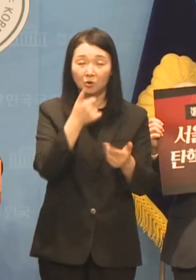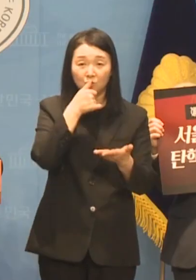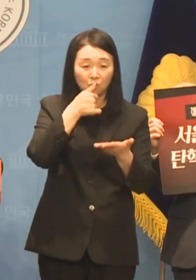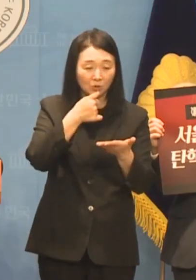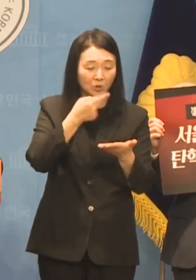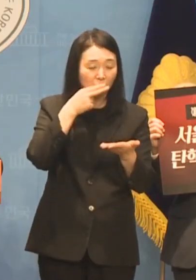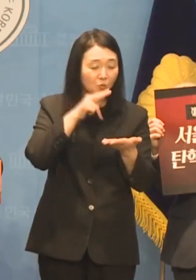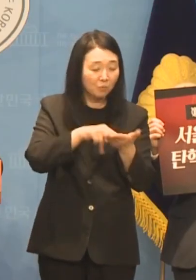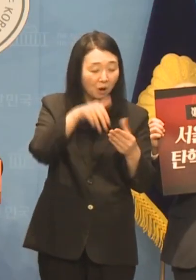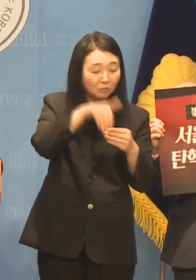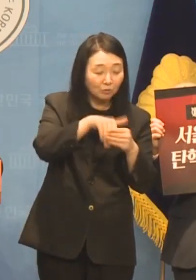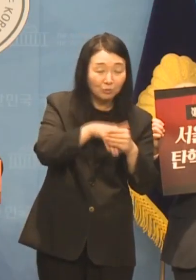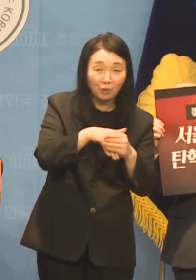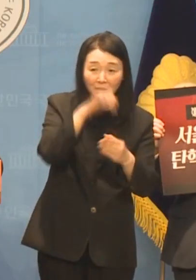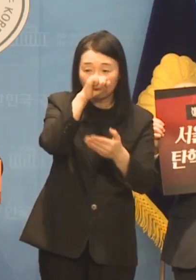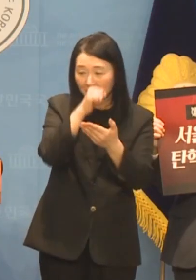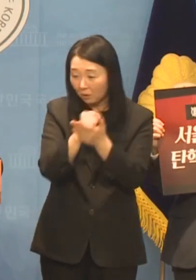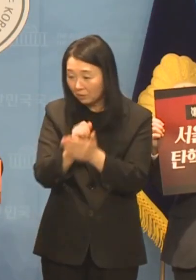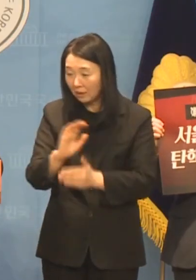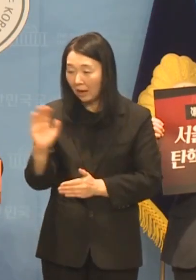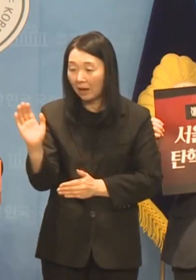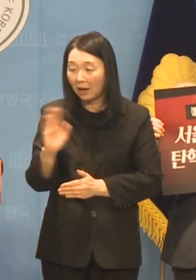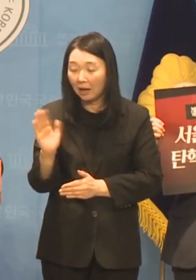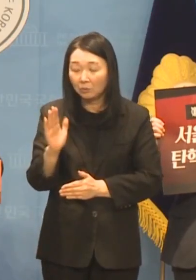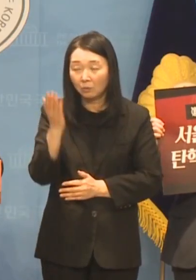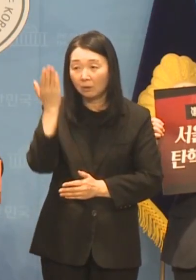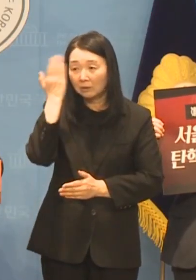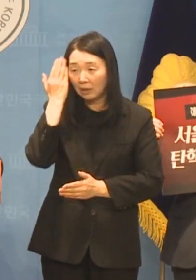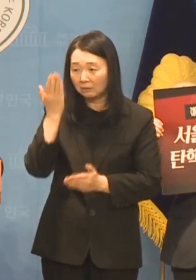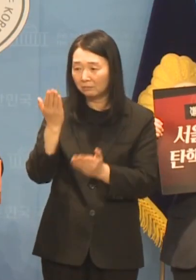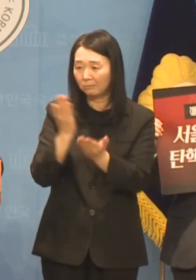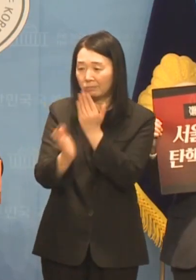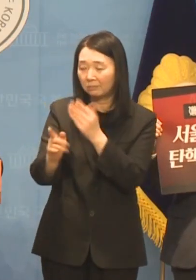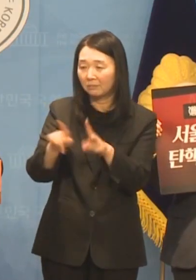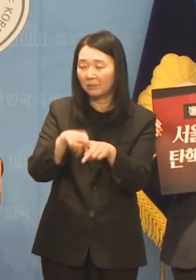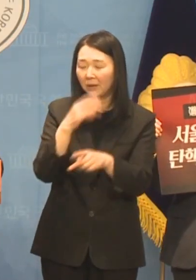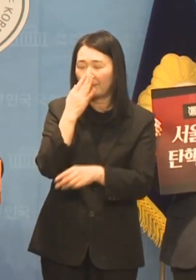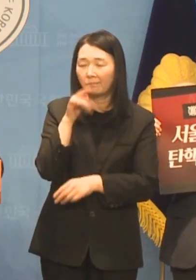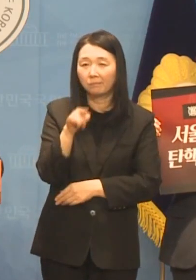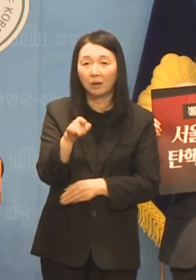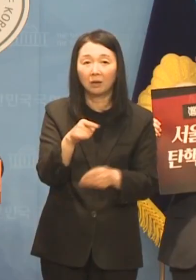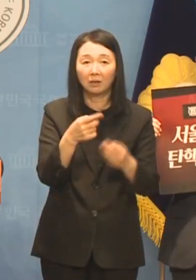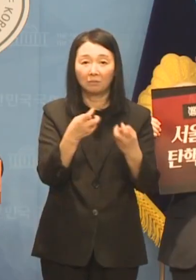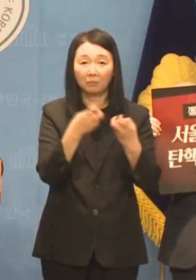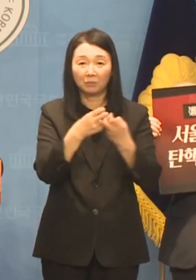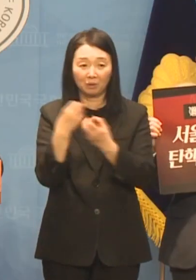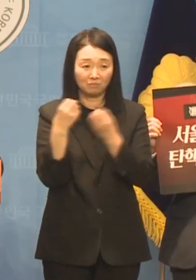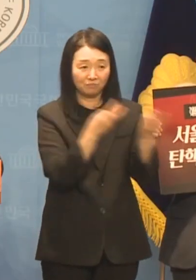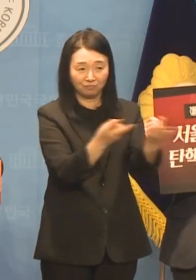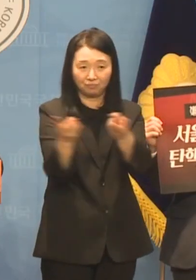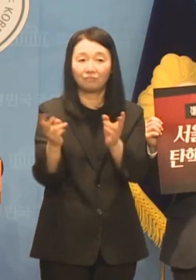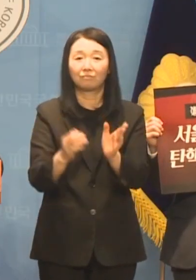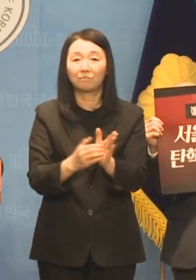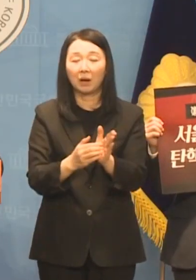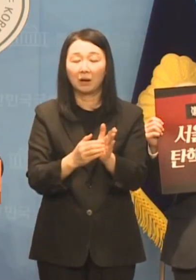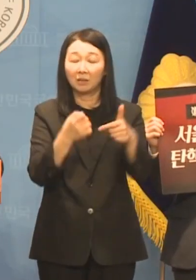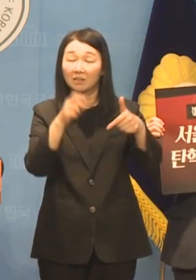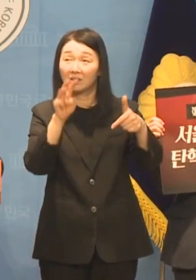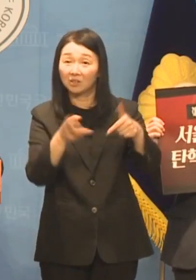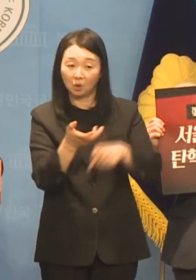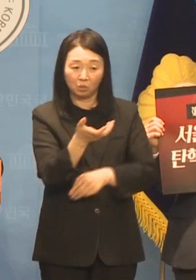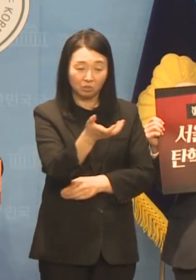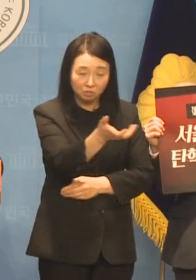우편투표가 정상적인 경로를 따르지 않았고 상식적으로 이해할 수 없는 방식으로 배달되었습니다. 인천으로